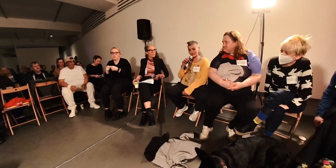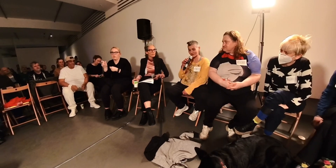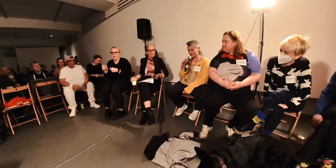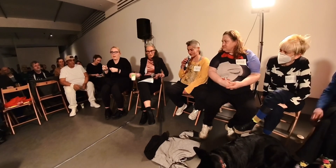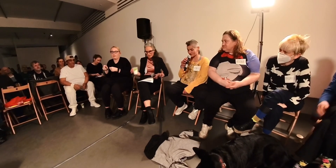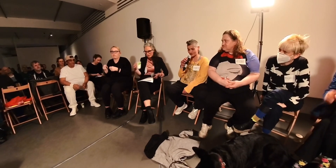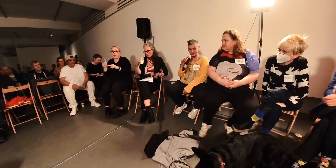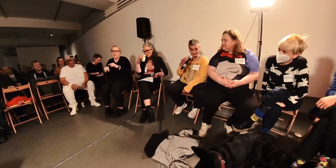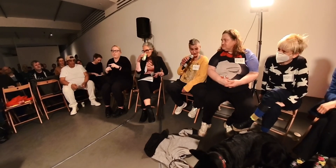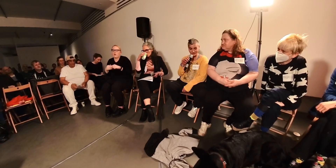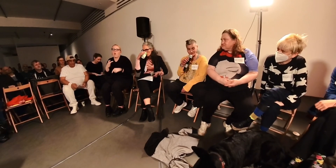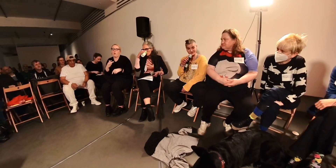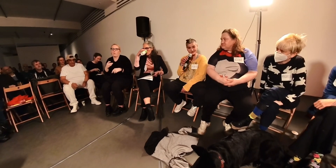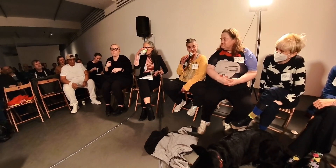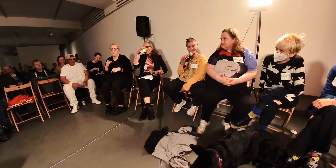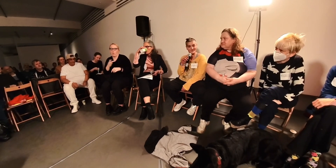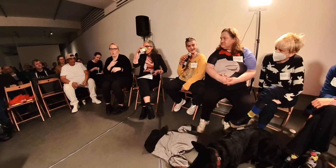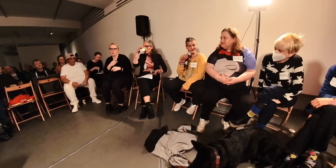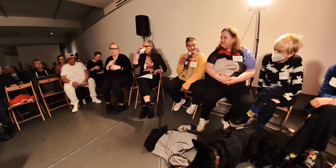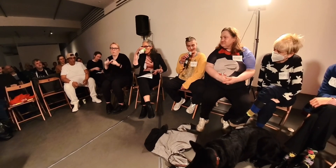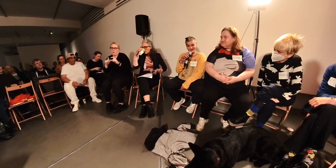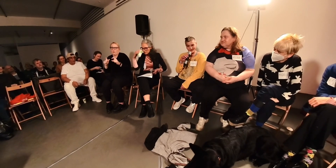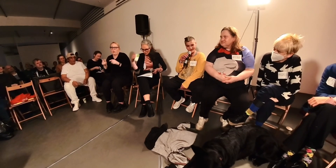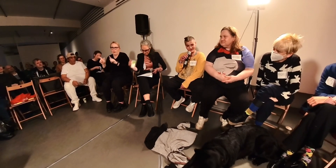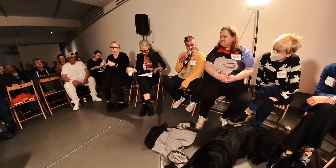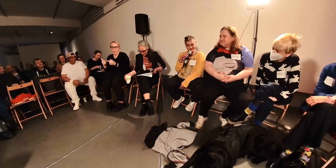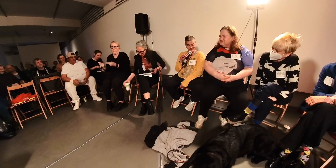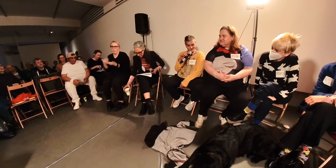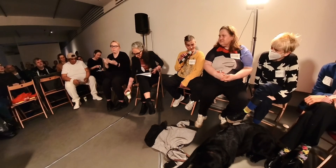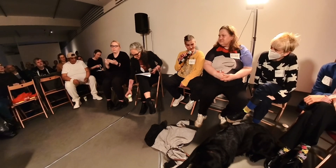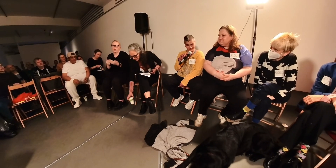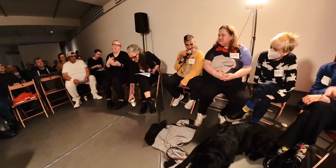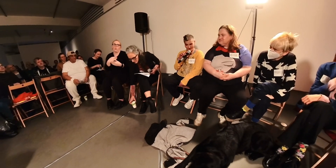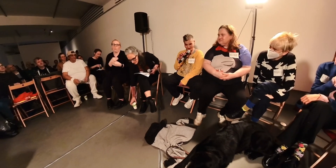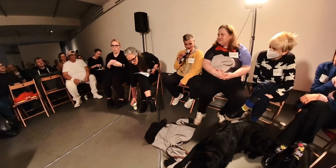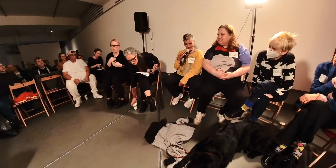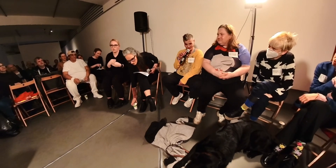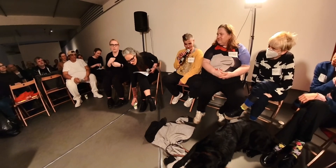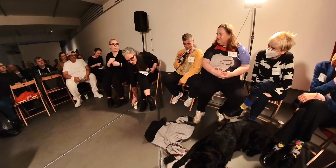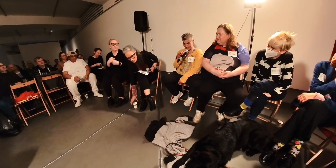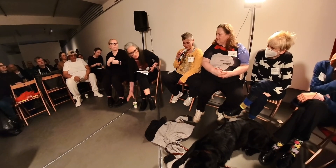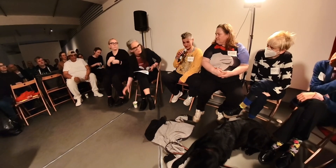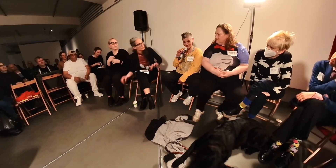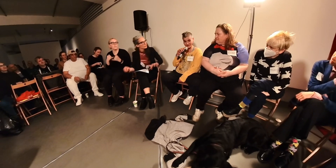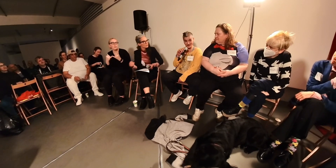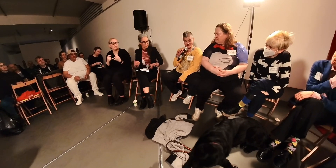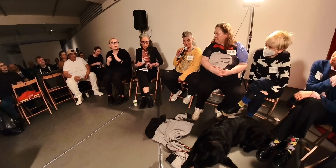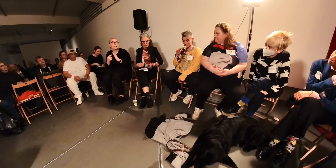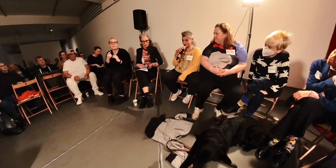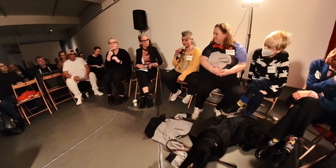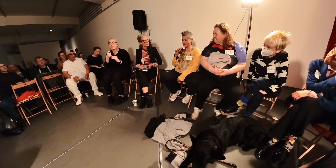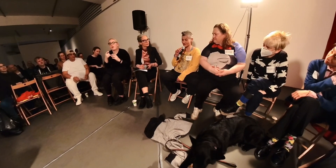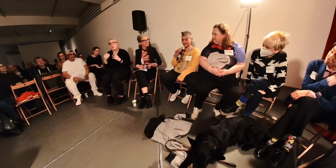důvodů bohužel nemohla dorazit, což je nám moc líto. A teďko bych teda asi nějak zkusila představit